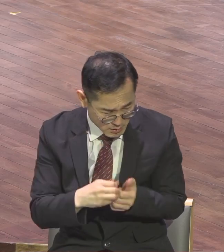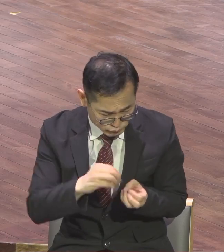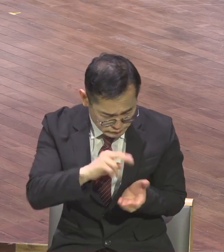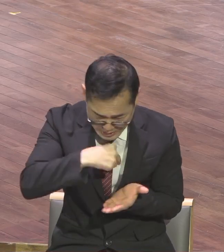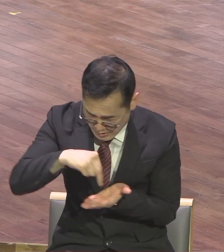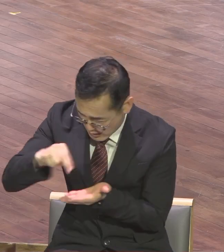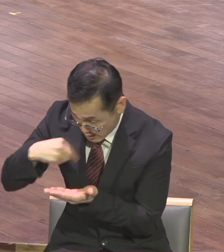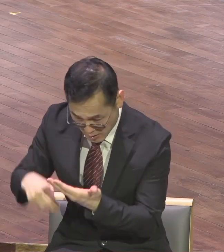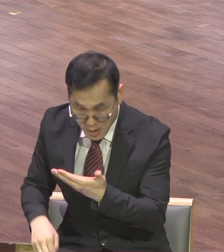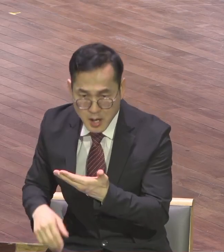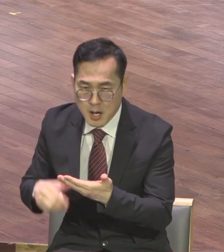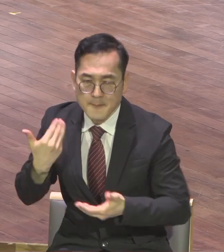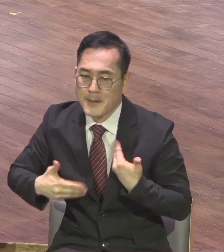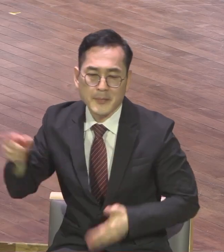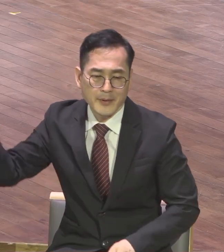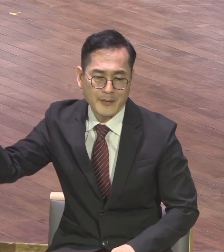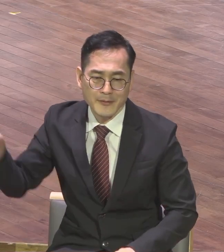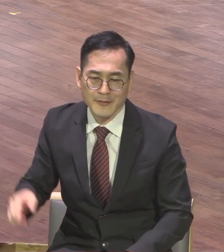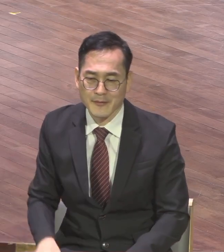도와달라고